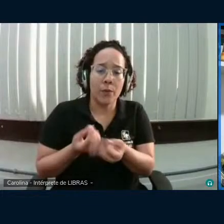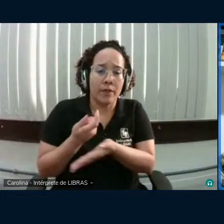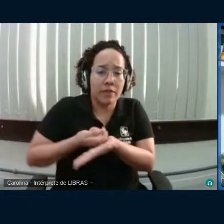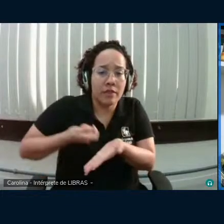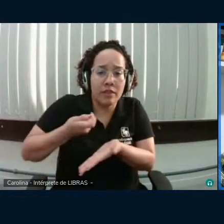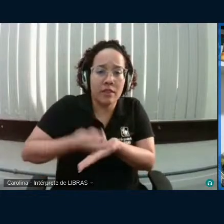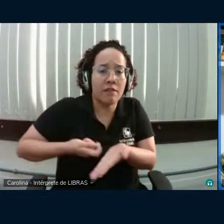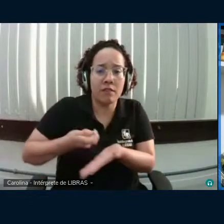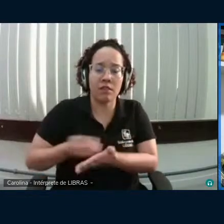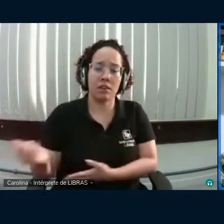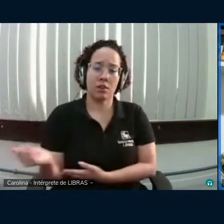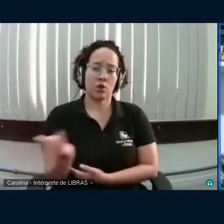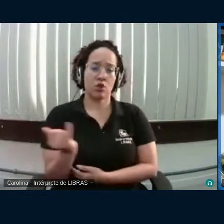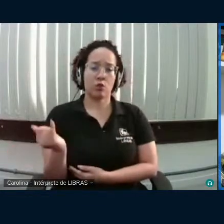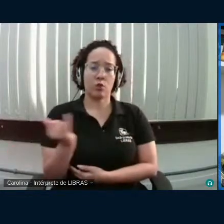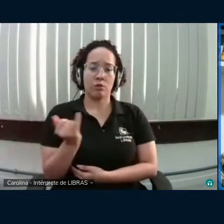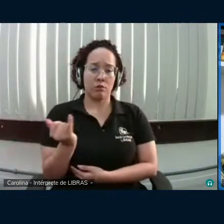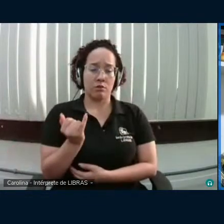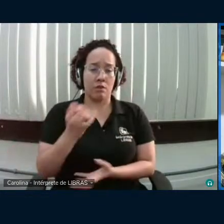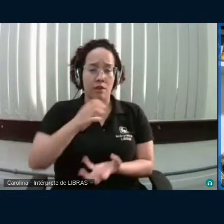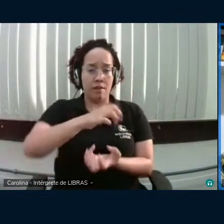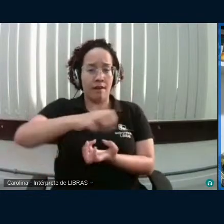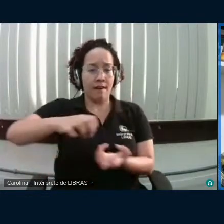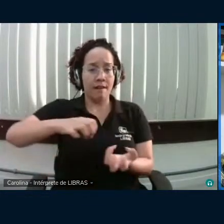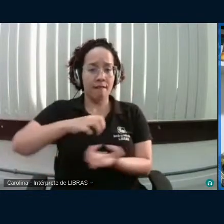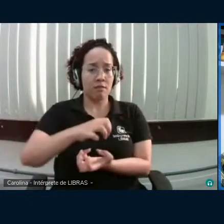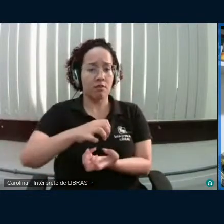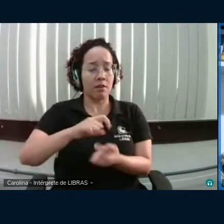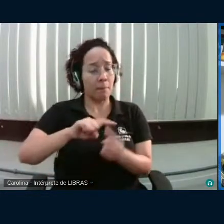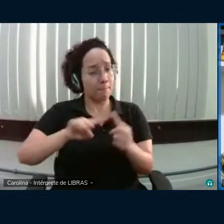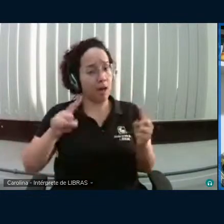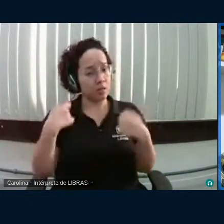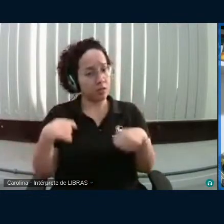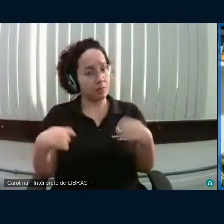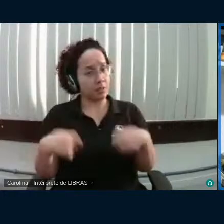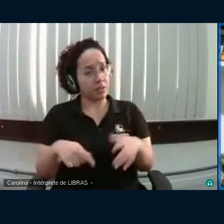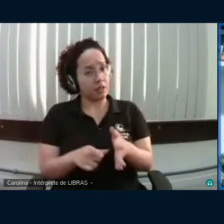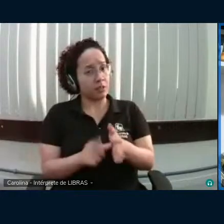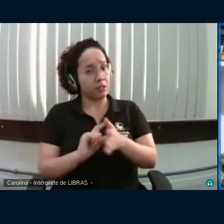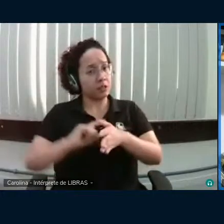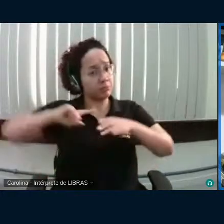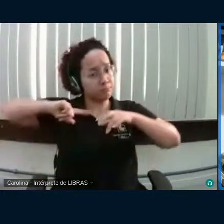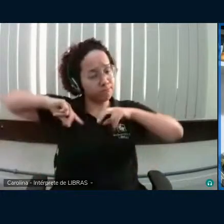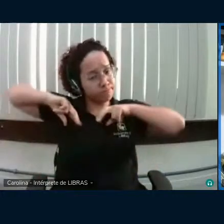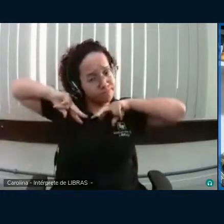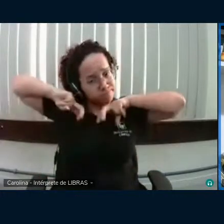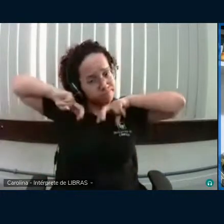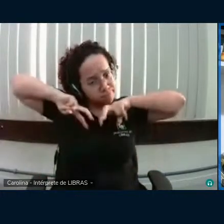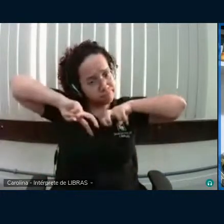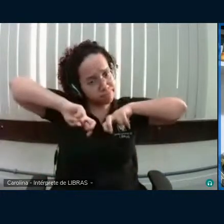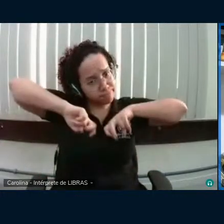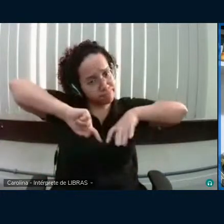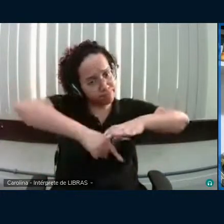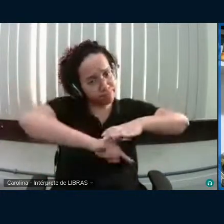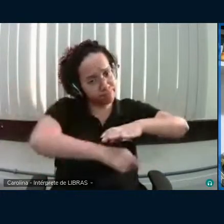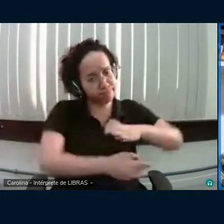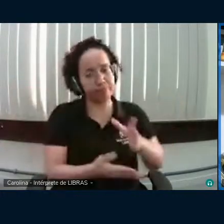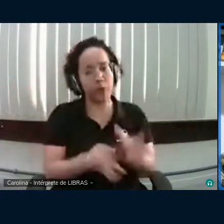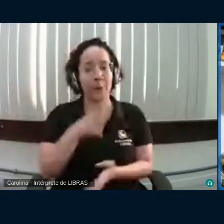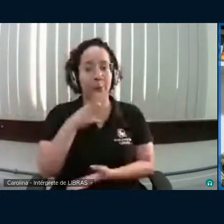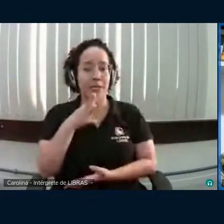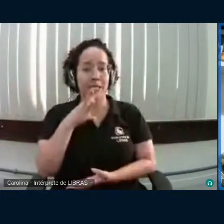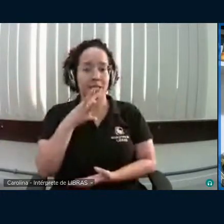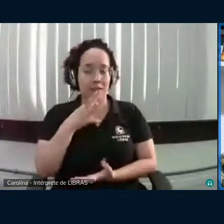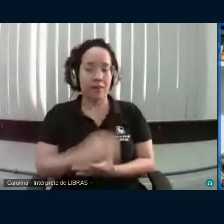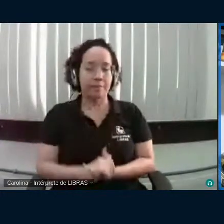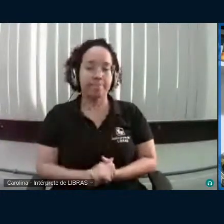instituição, estando ela em greve ou não, sem conhecê-la em profundidade. Eu penso que esse é o lugar que o Prof. EPT ocupa, inclusive de